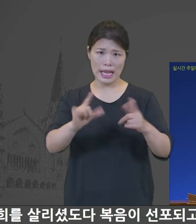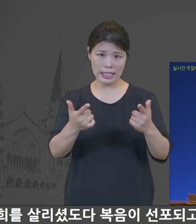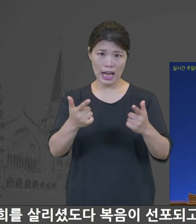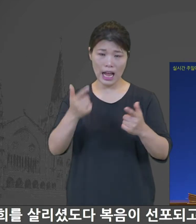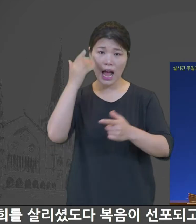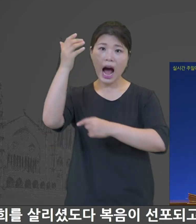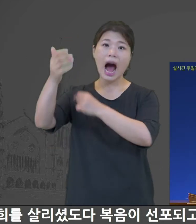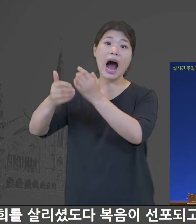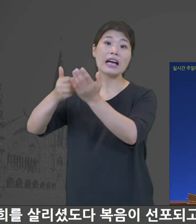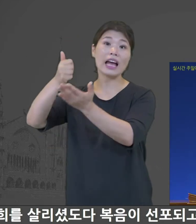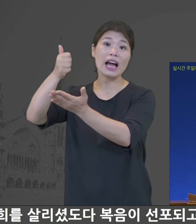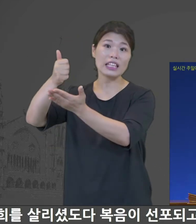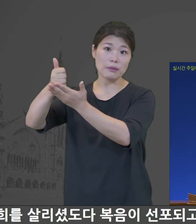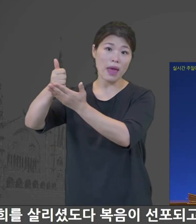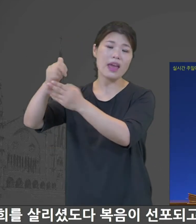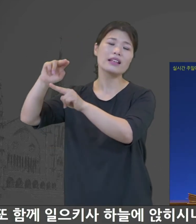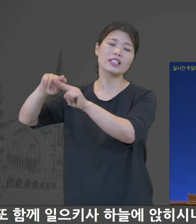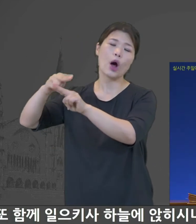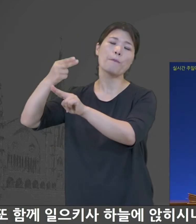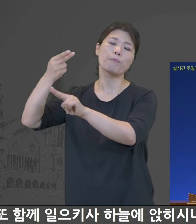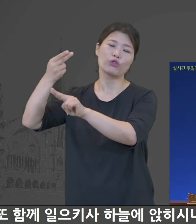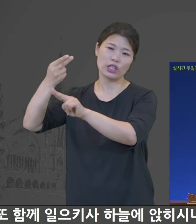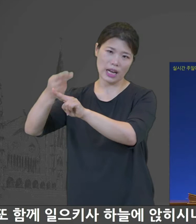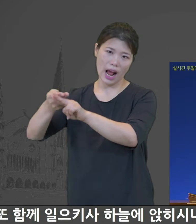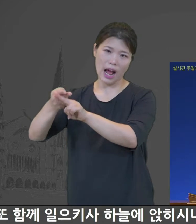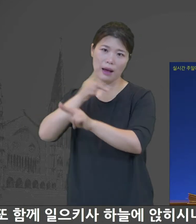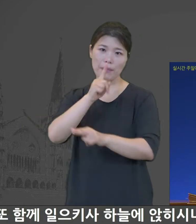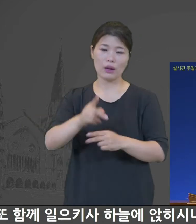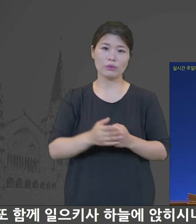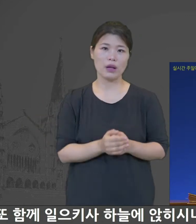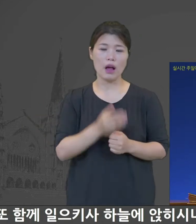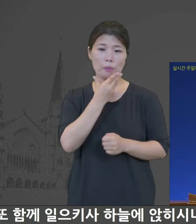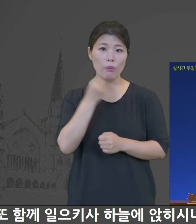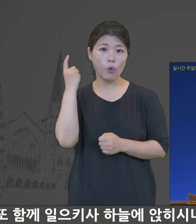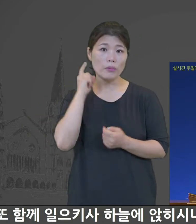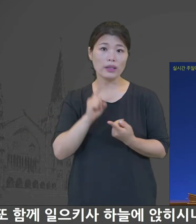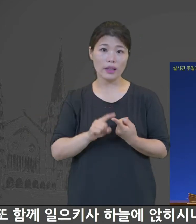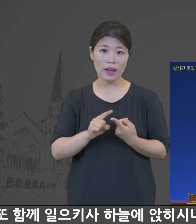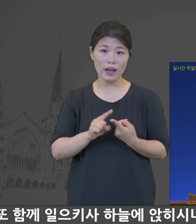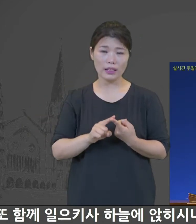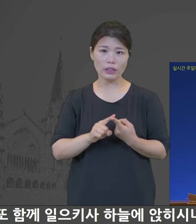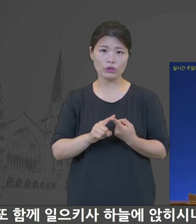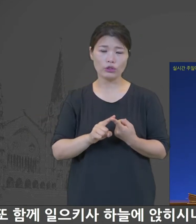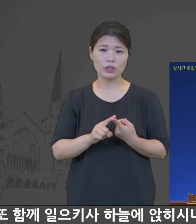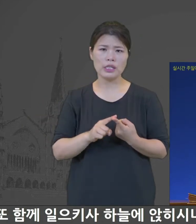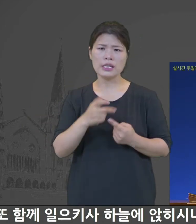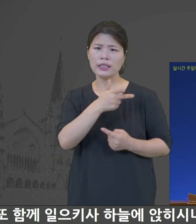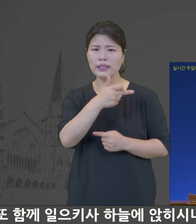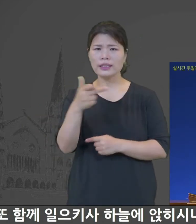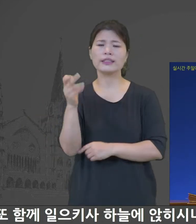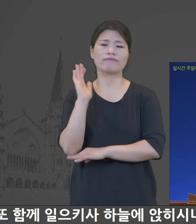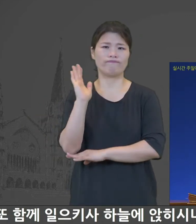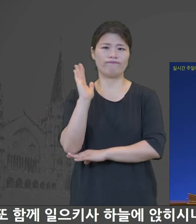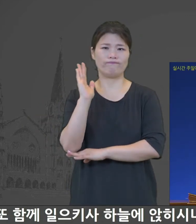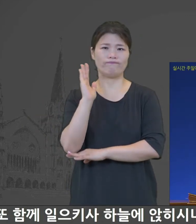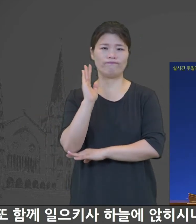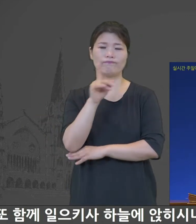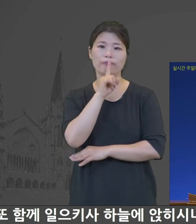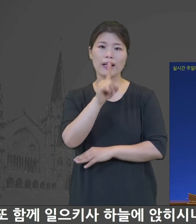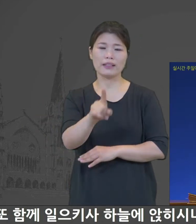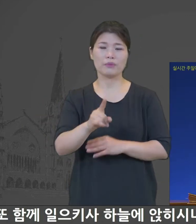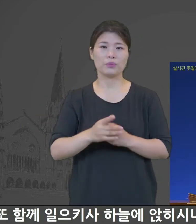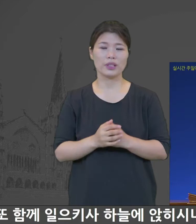무엇이라? 선물이라. 복음의 굵직한 이 이야기들을 선포해 주고